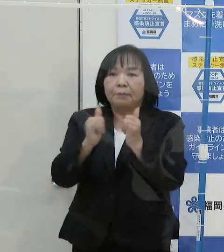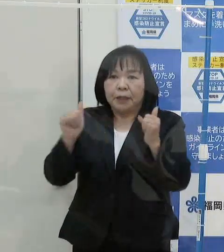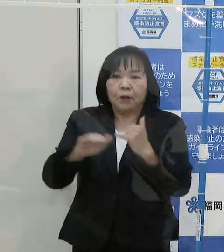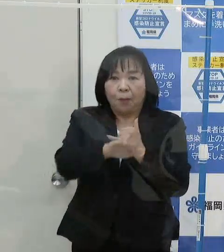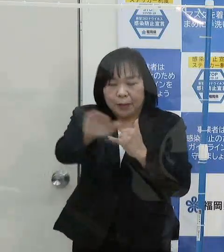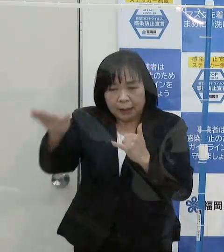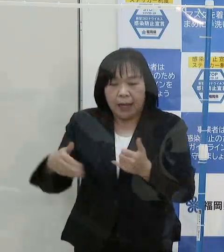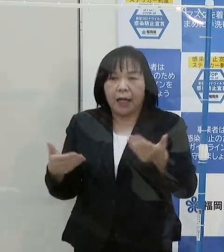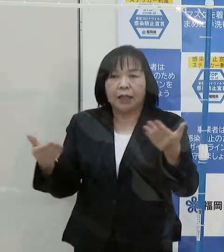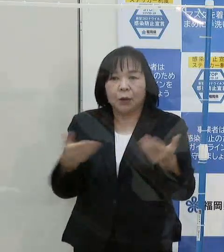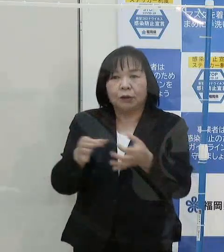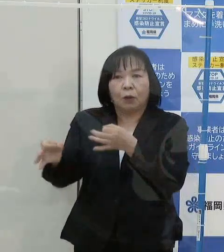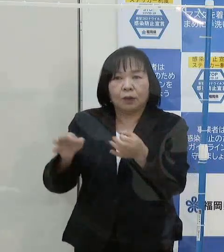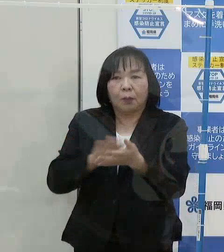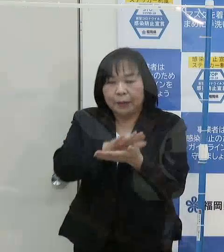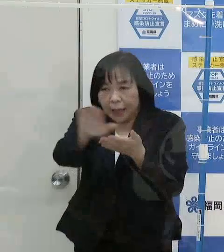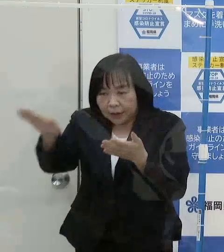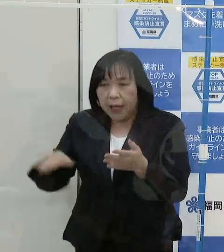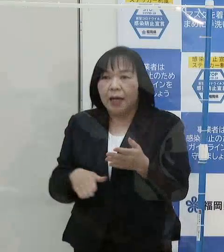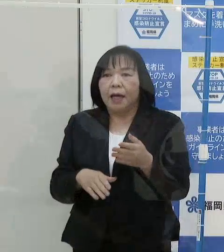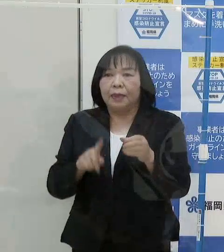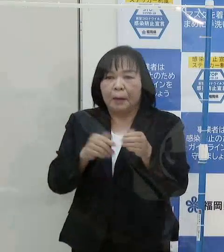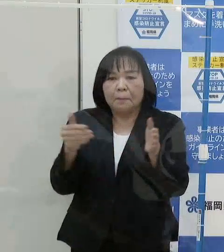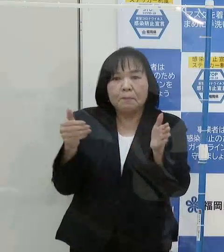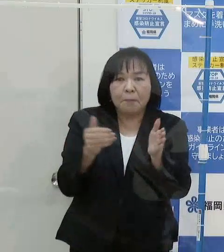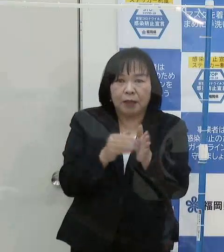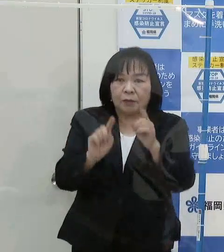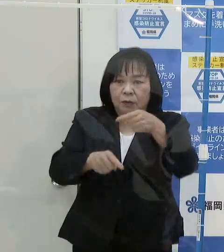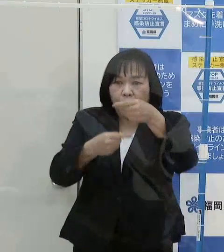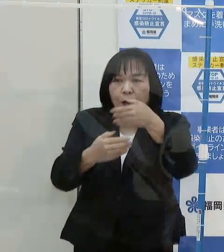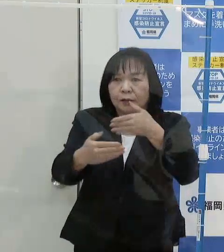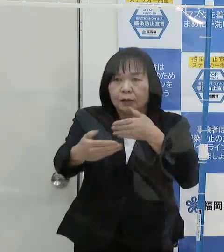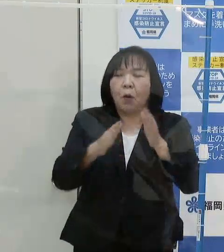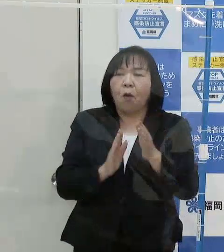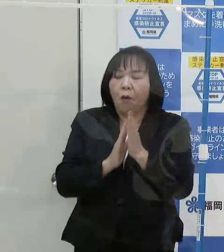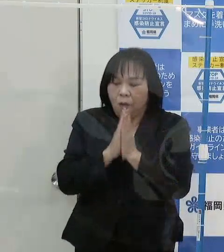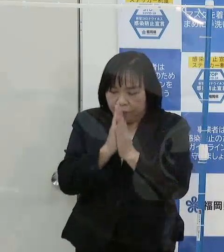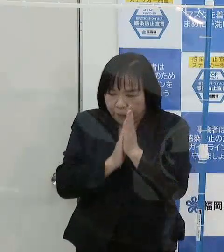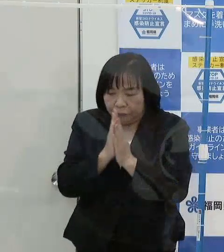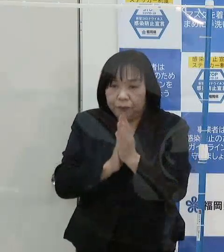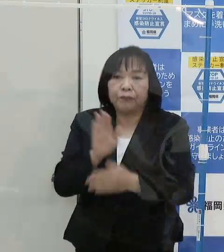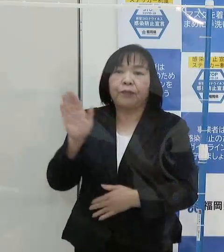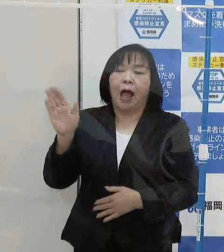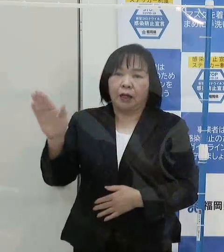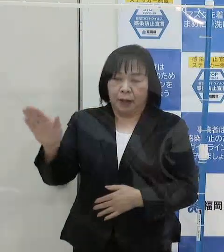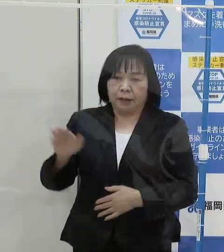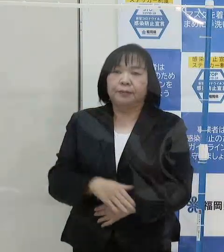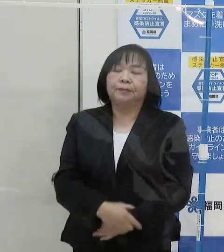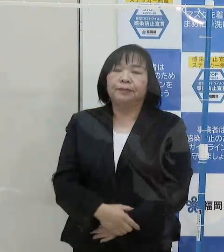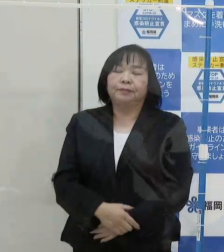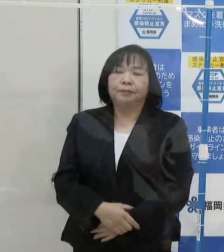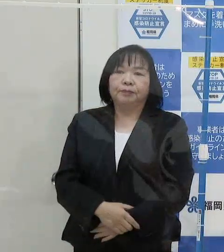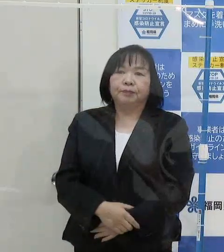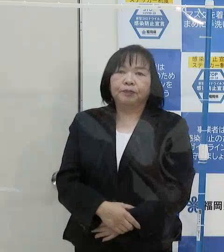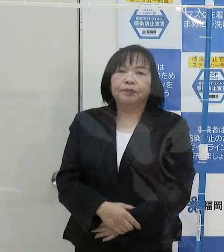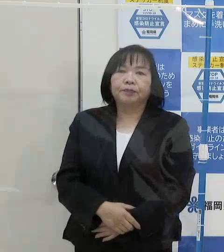者の皆様には、年末年始を控えて改めてお願いを申し上げたいことがございます。